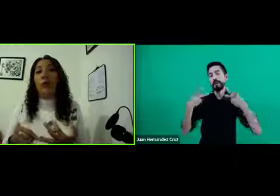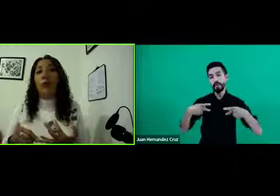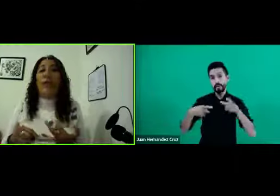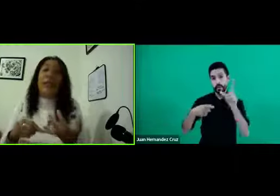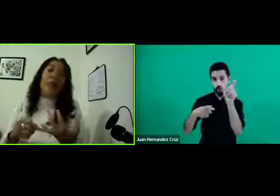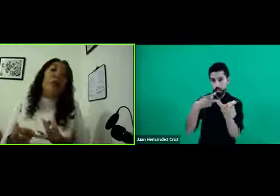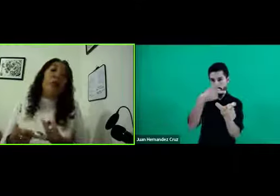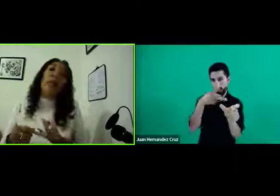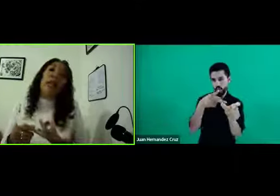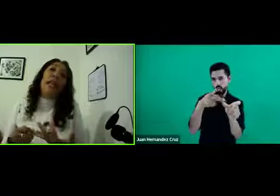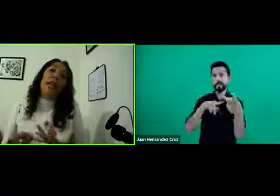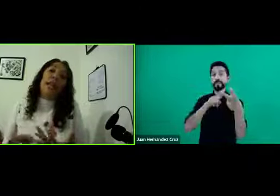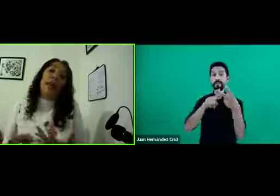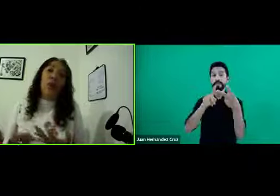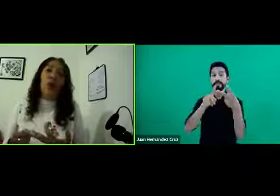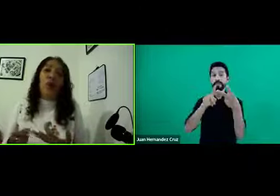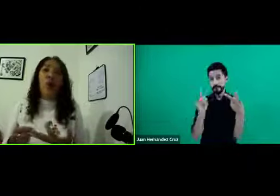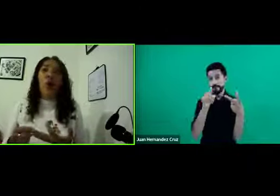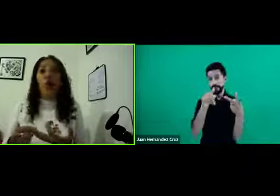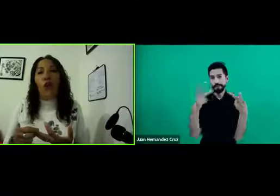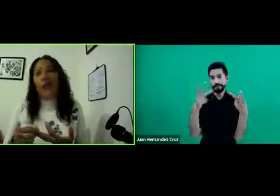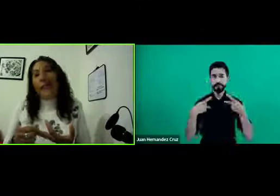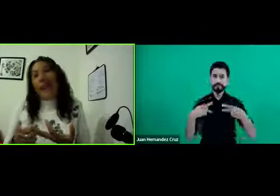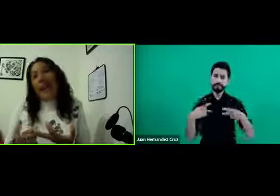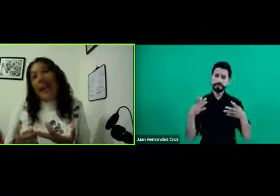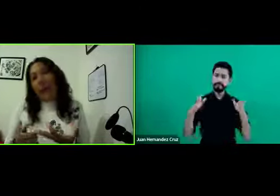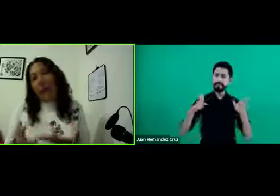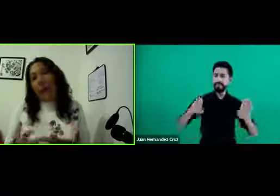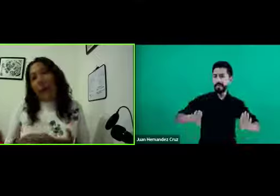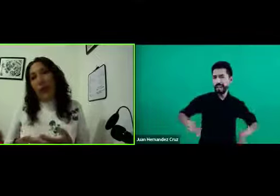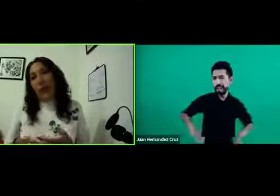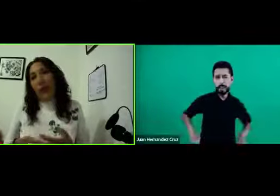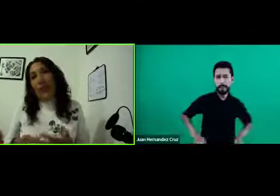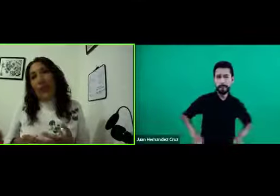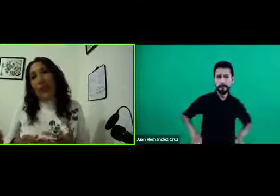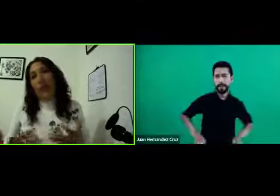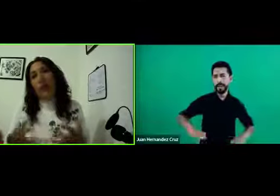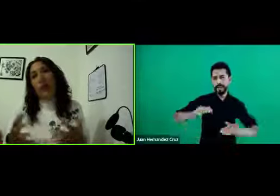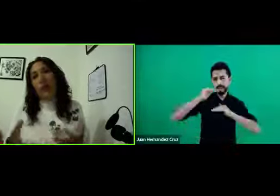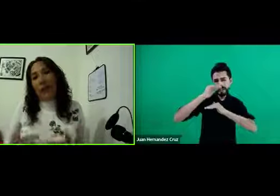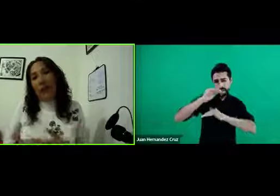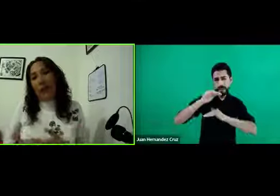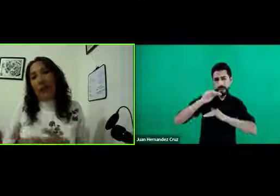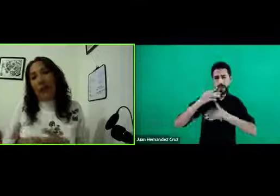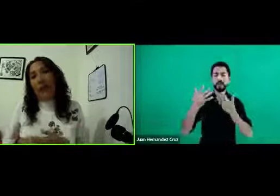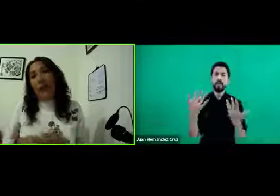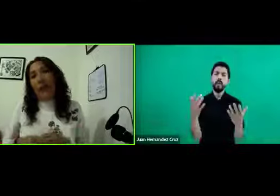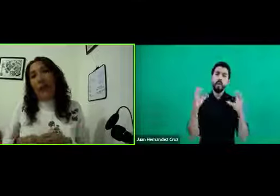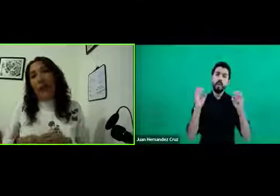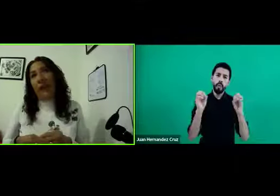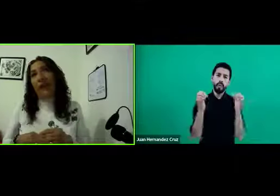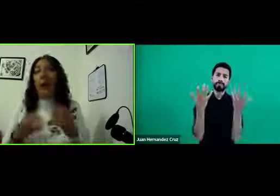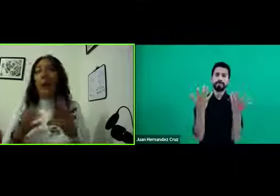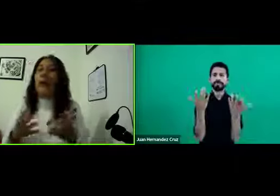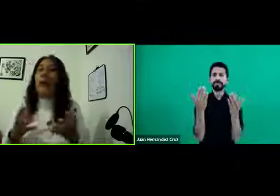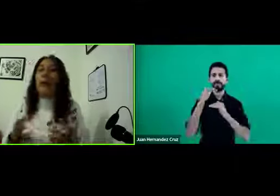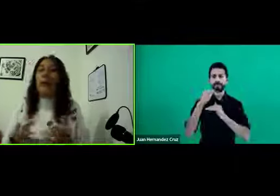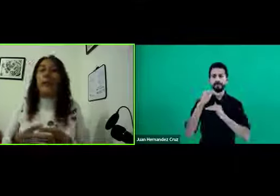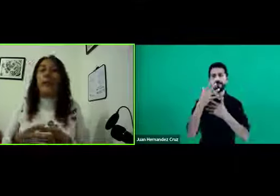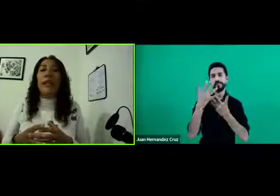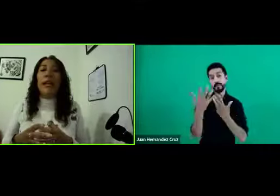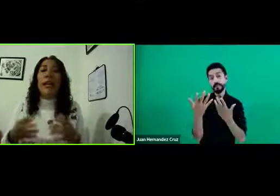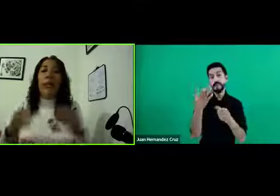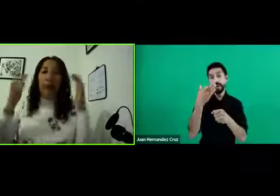un motivo que sienten una limitación o que tienen algún tipo de, digamos, limitación, digamos, ahorita